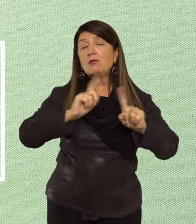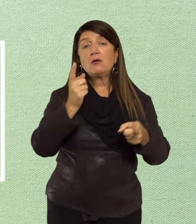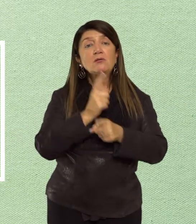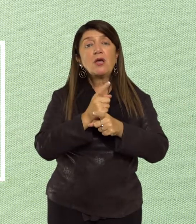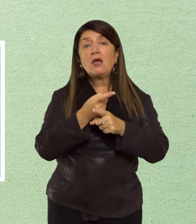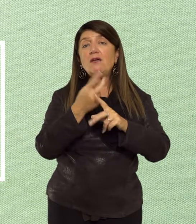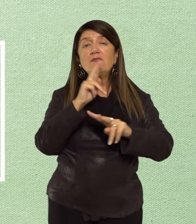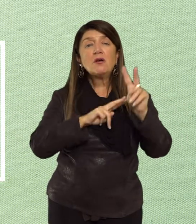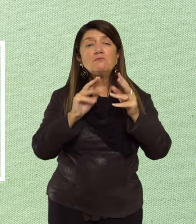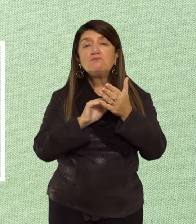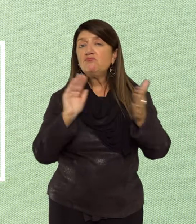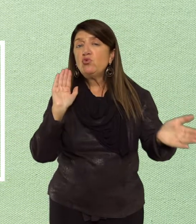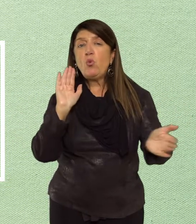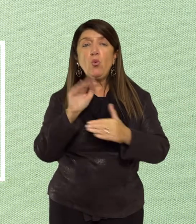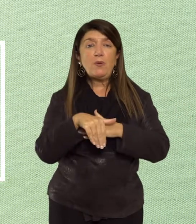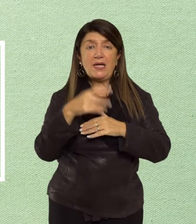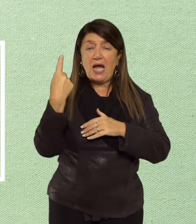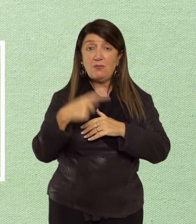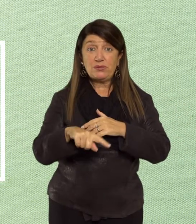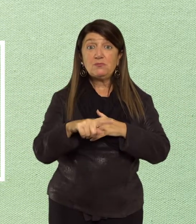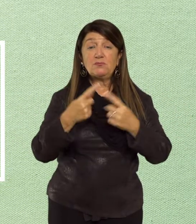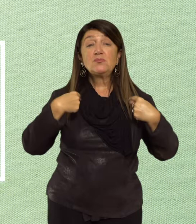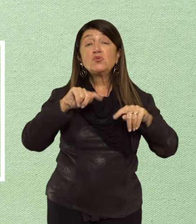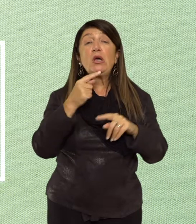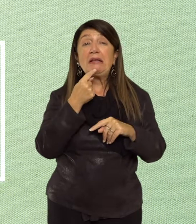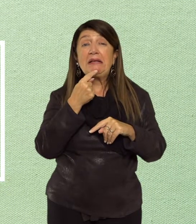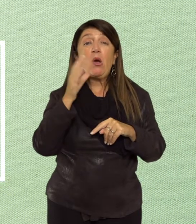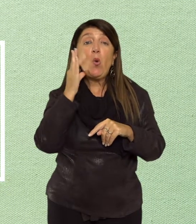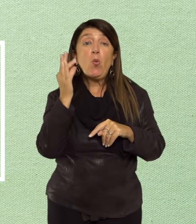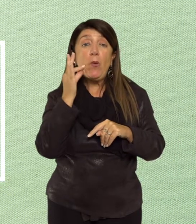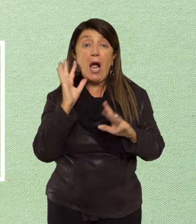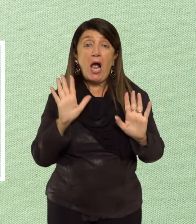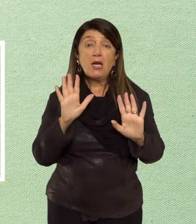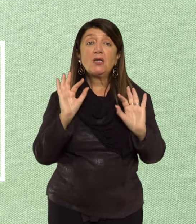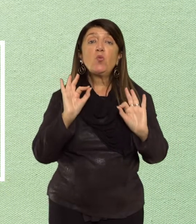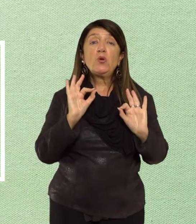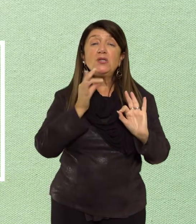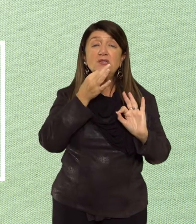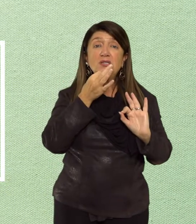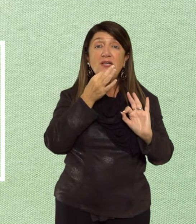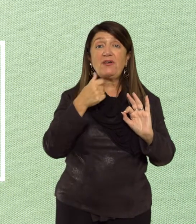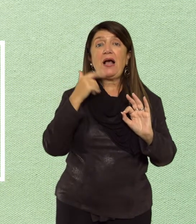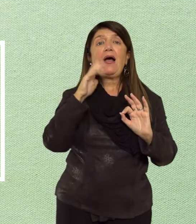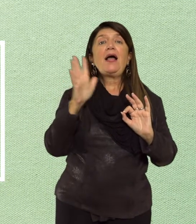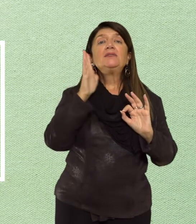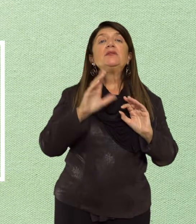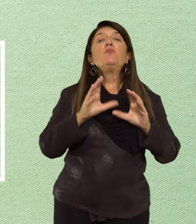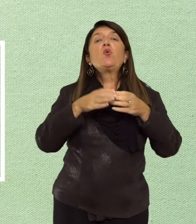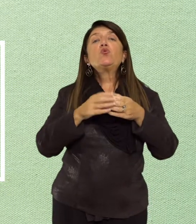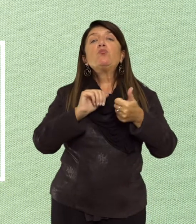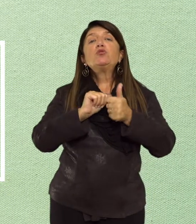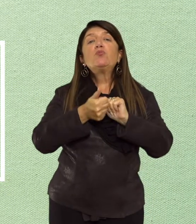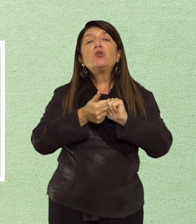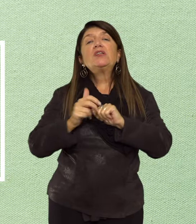siamo fatti anche per questo. Quindi veramente attraverso le gesta, ma non solo, io ad esempio sono nel gruppo sportivo delle Fiamme